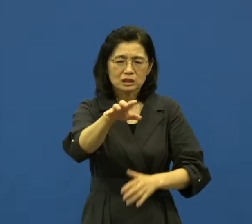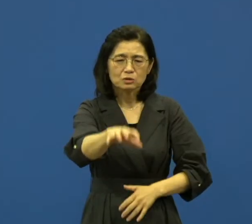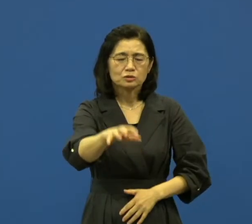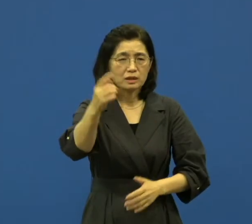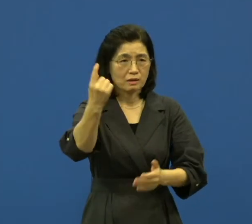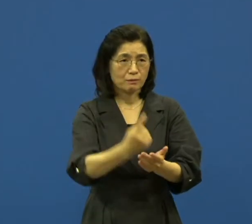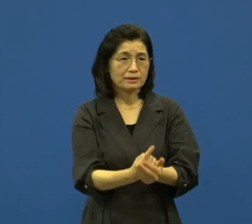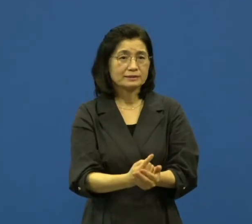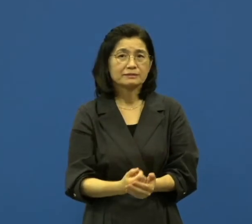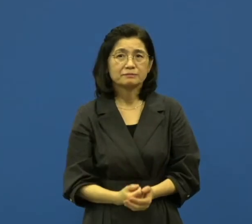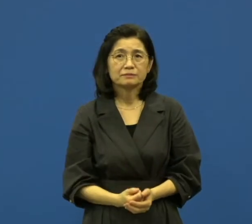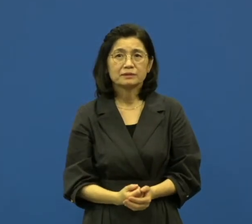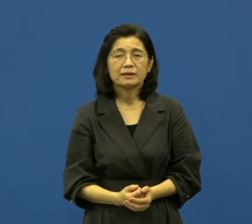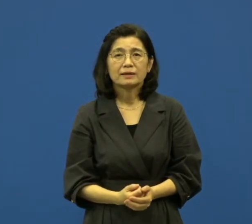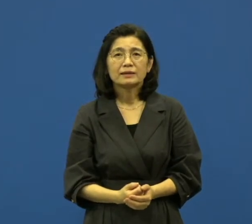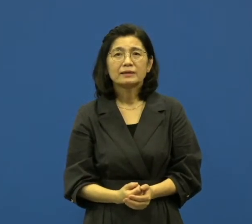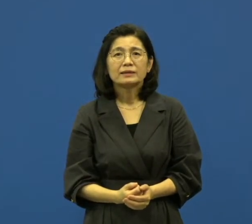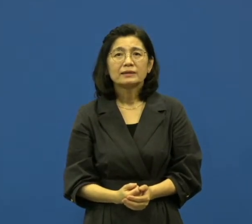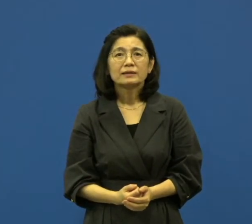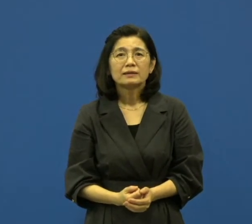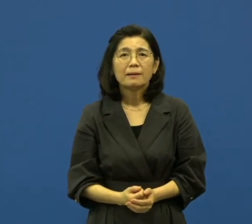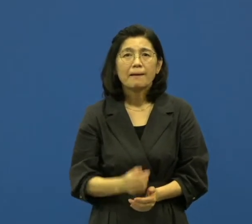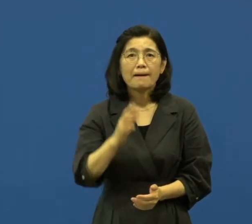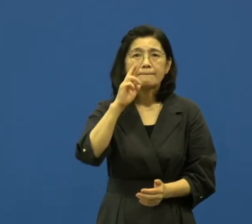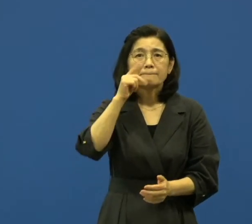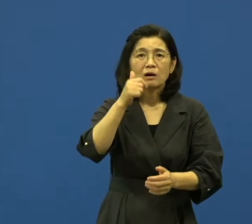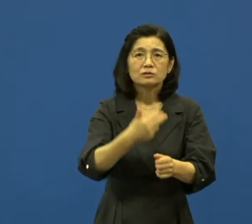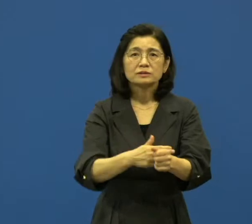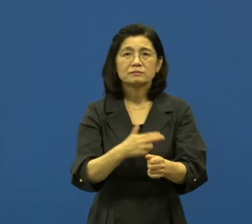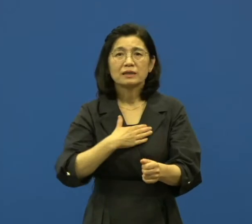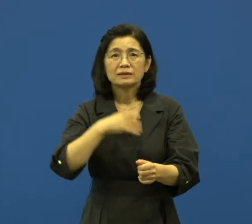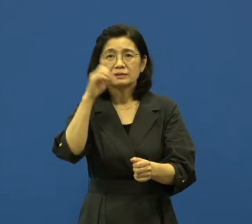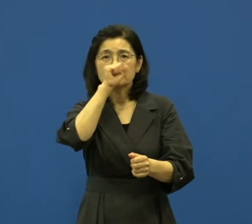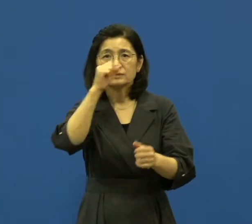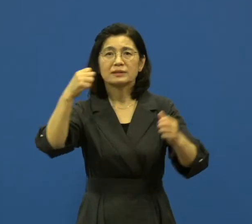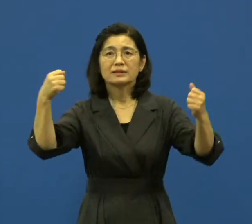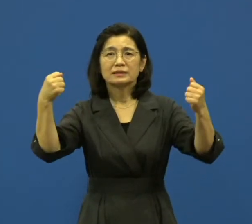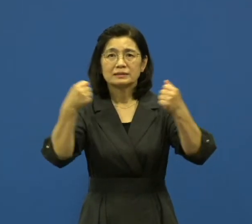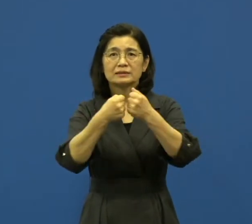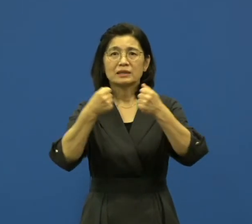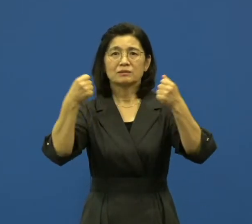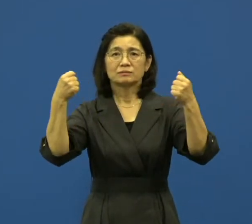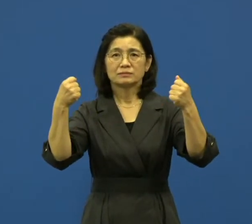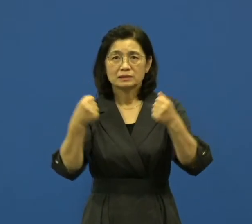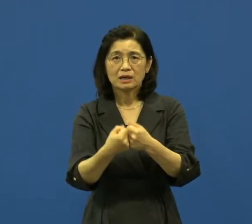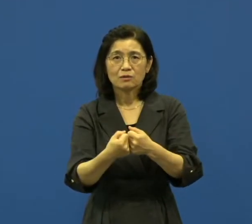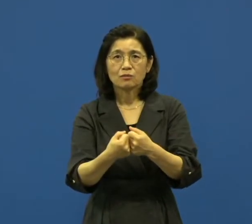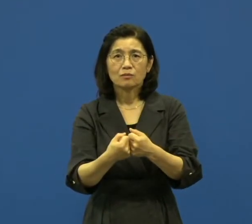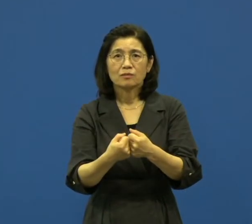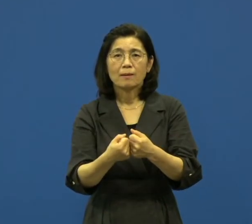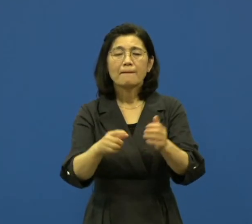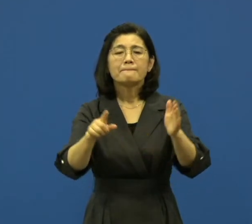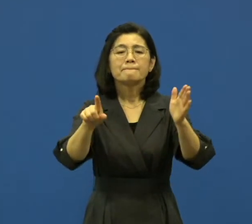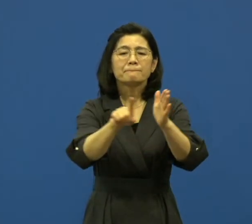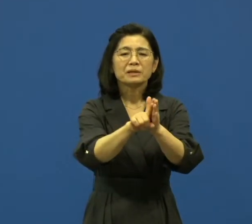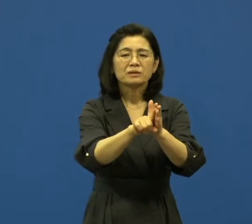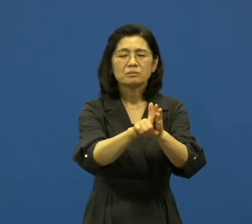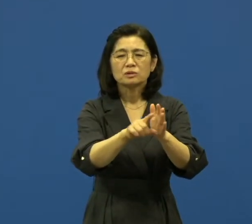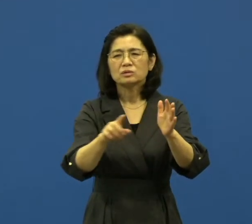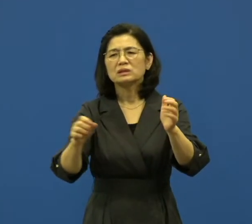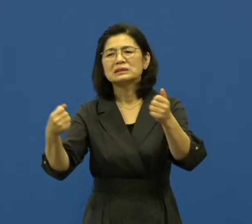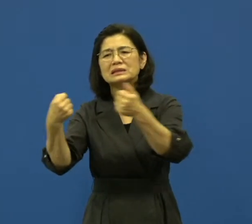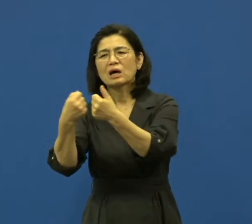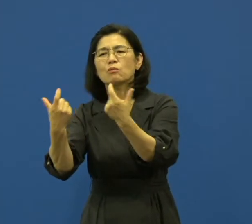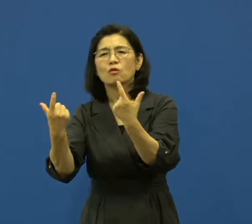그래서 이런 디모데후서 4장 7절에 보니까 바울은 이렇게, 나는 선한 싸움을 싸우고, 이런 믿음은 싸움이에요.